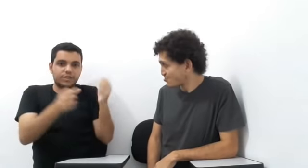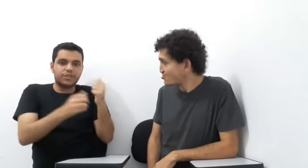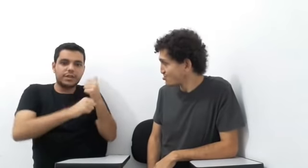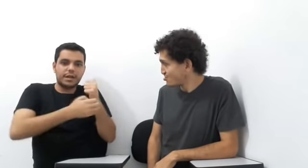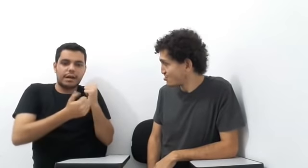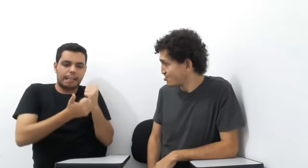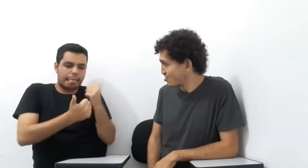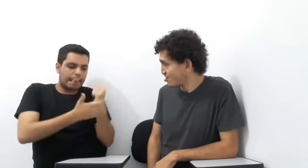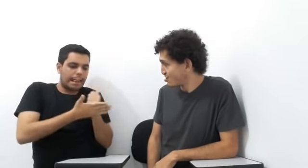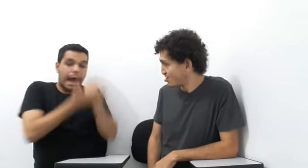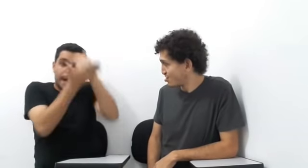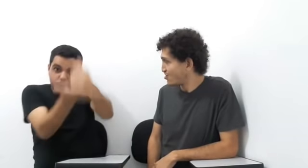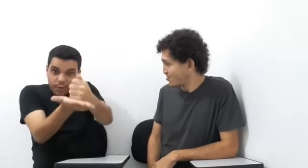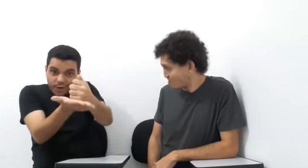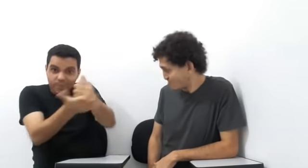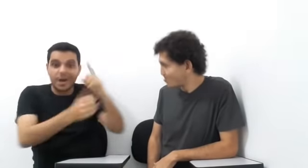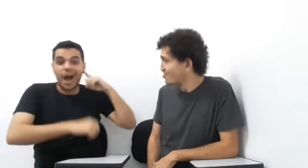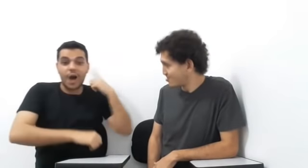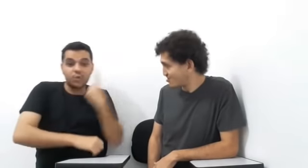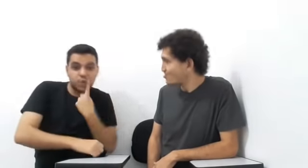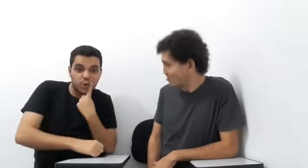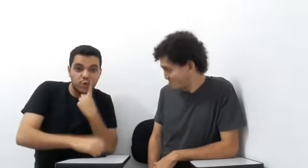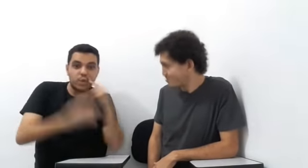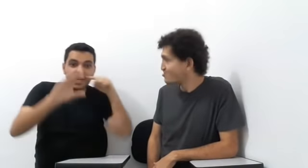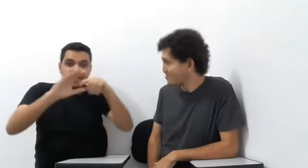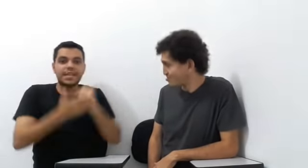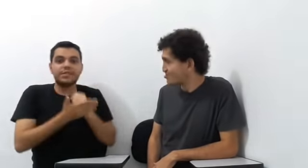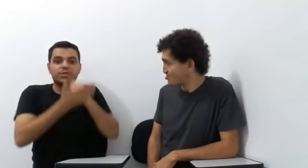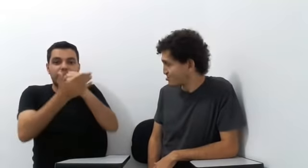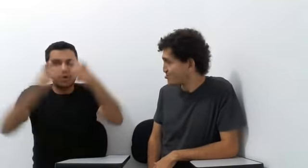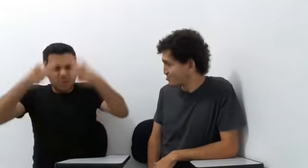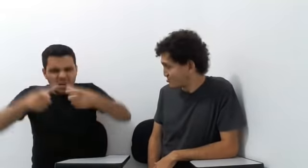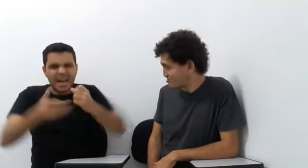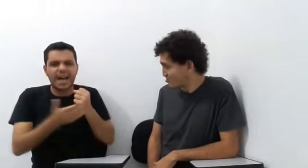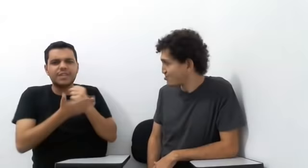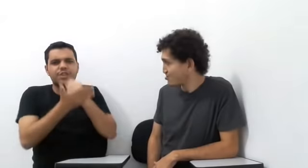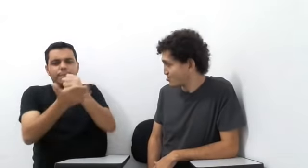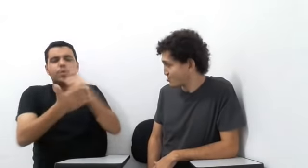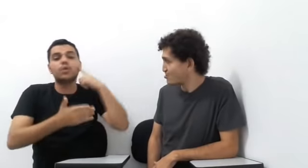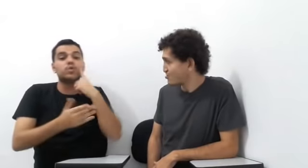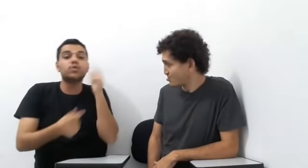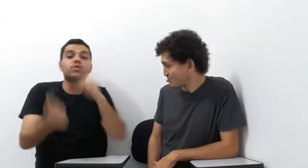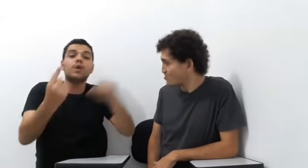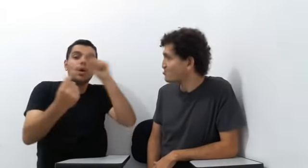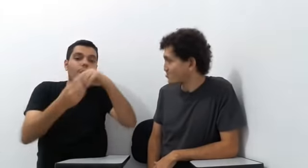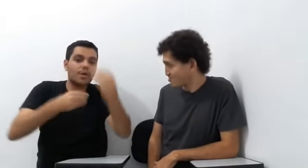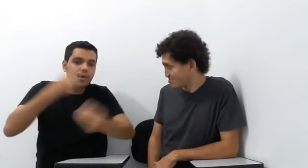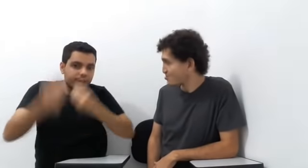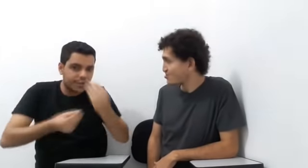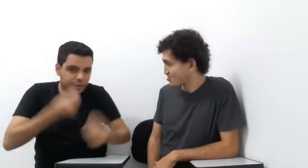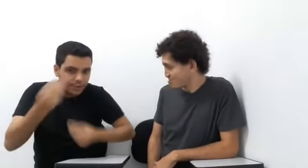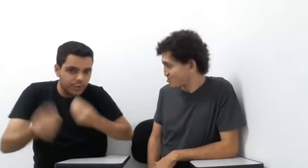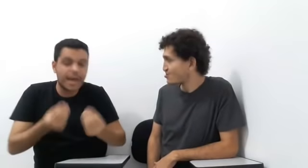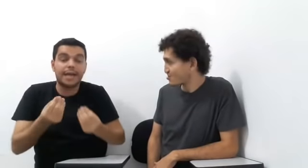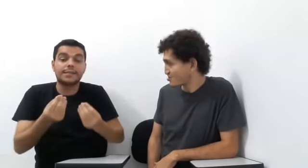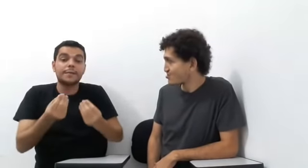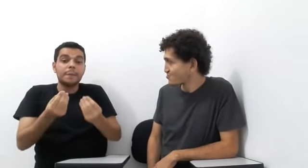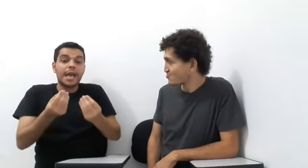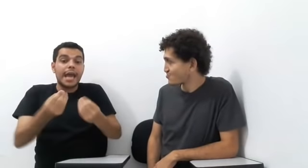de Apoio ao Surdo. Centro de Apoio, lugar de apoio ao surdo. Qual que é o objetivo do CAS? É